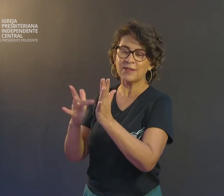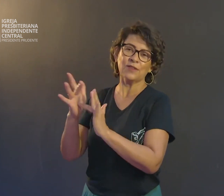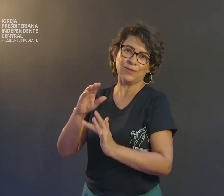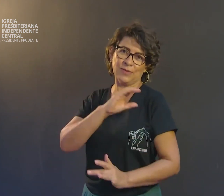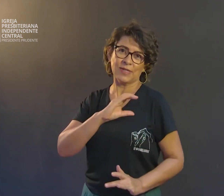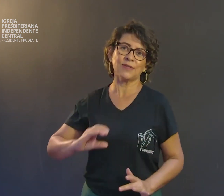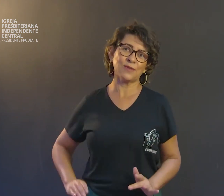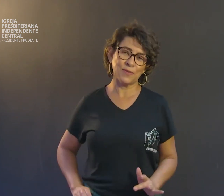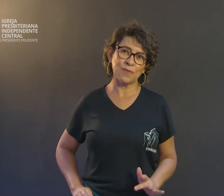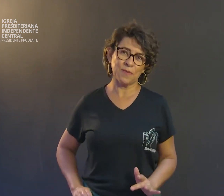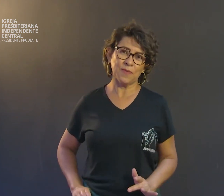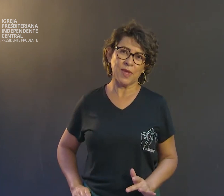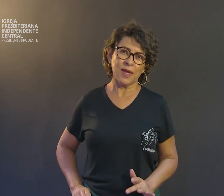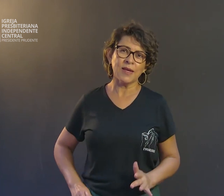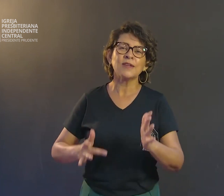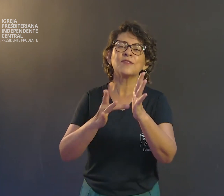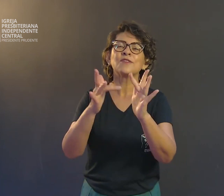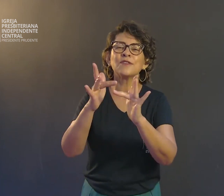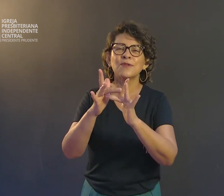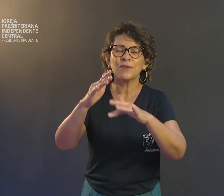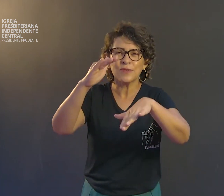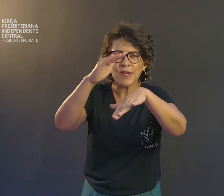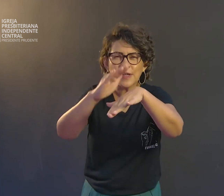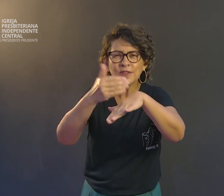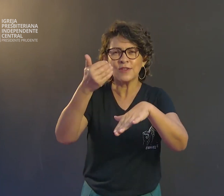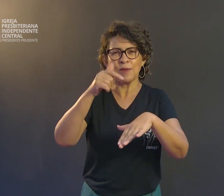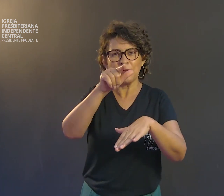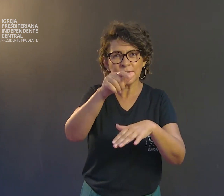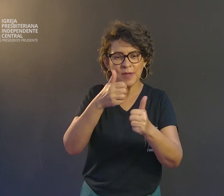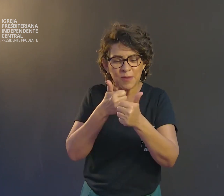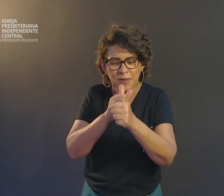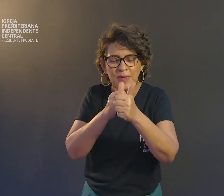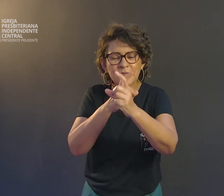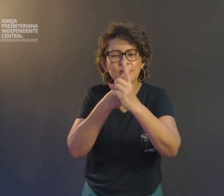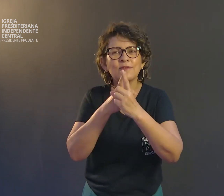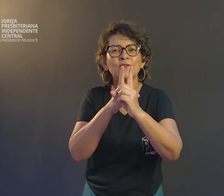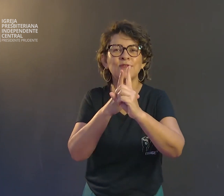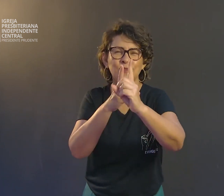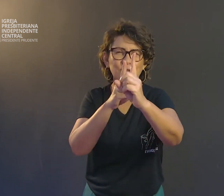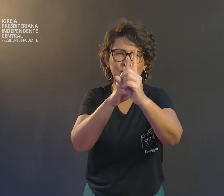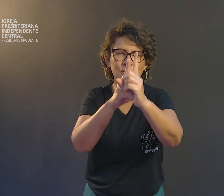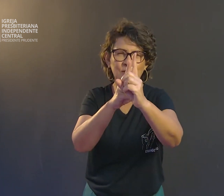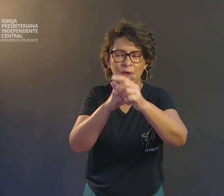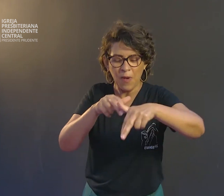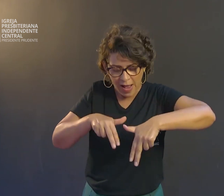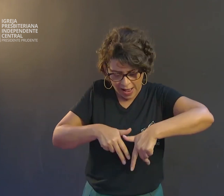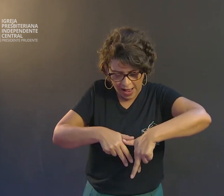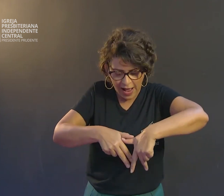Jesus te chama para ser seu discípulo. A caminhada apenas começou,